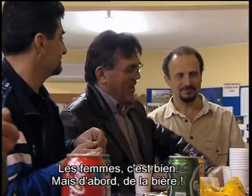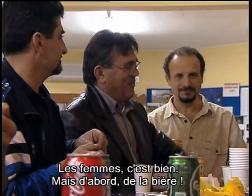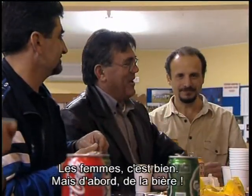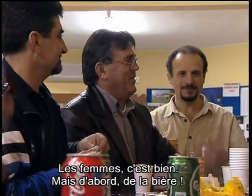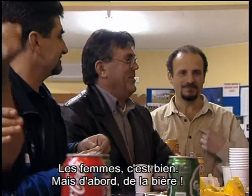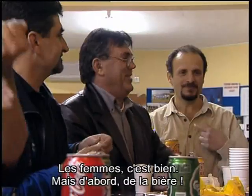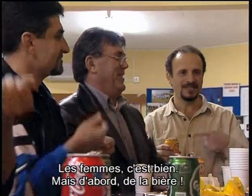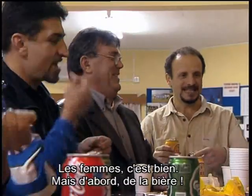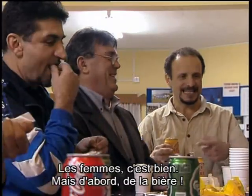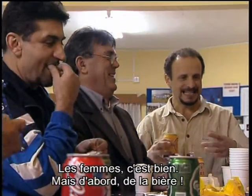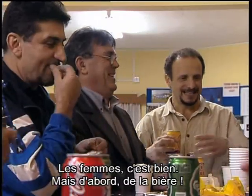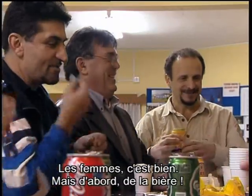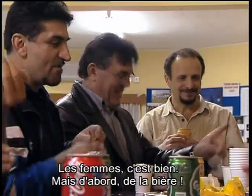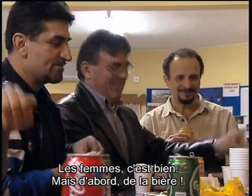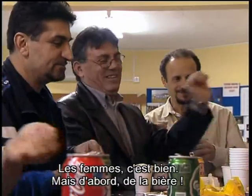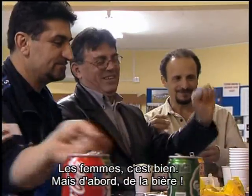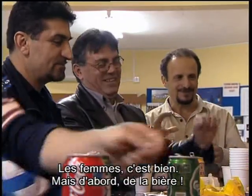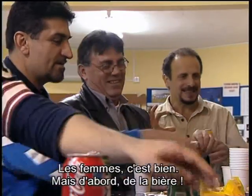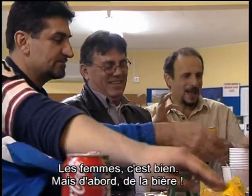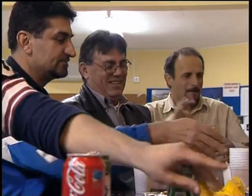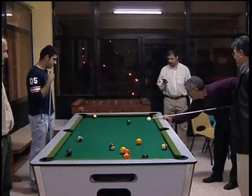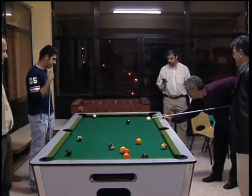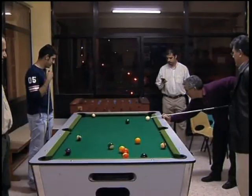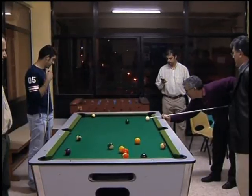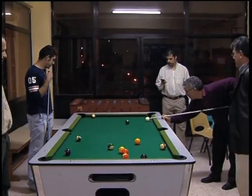Les femmes,'est bien, mais d'abord, de la bière.